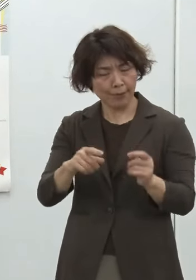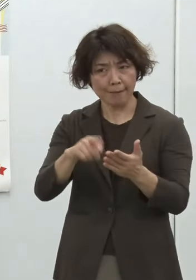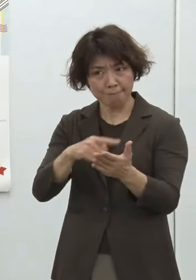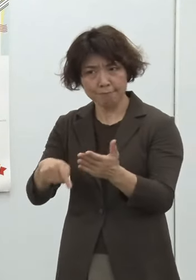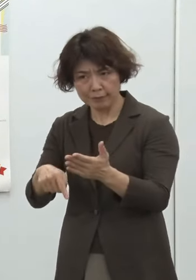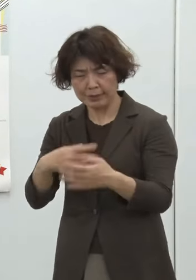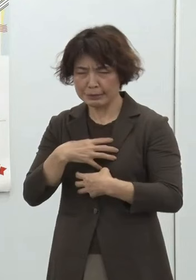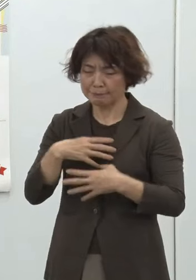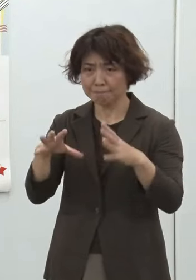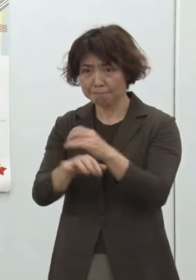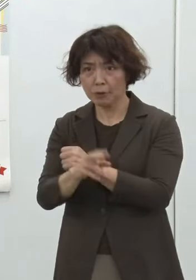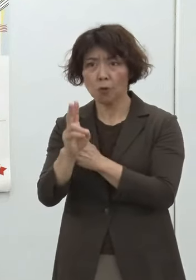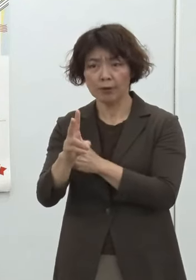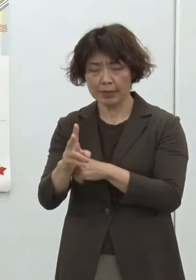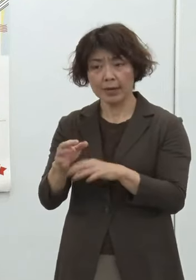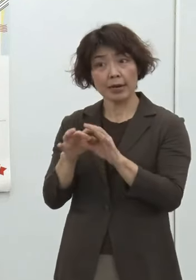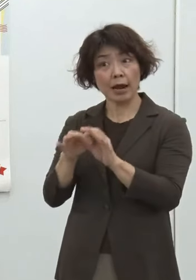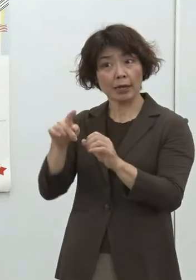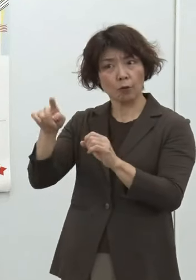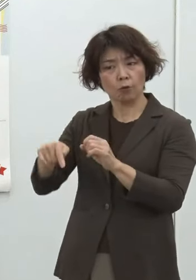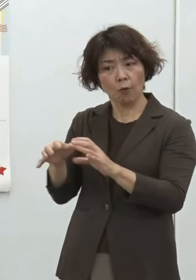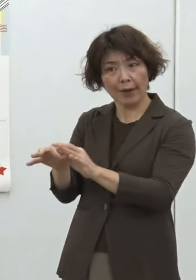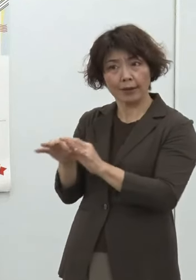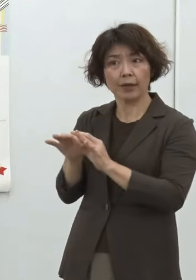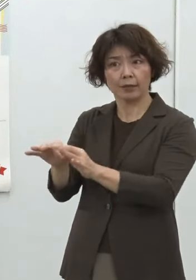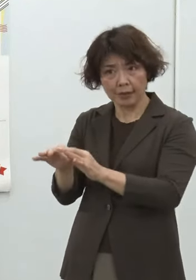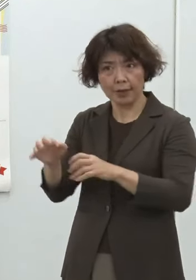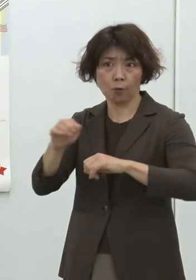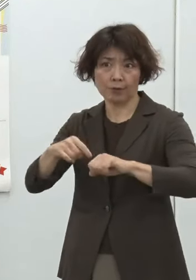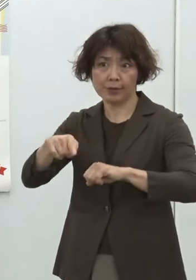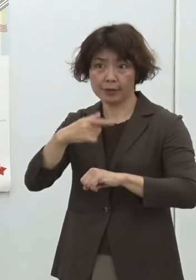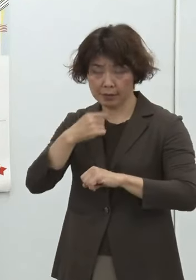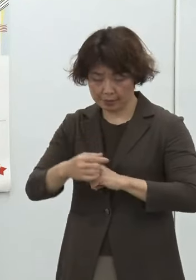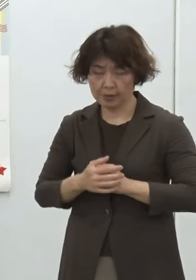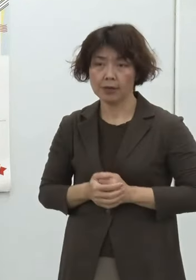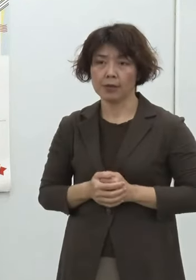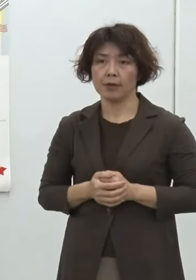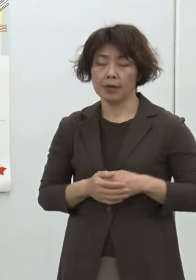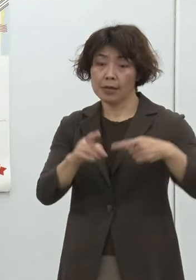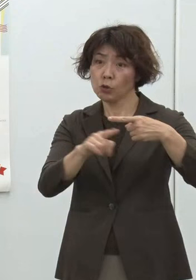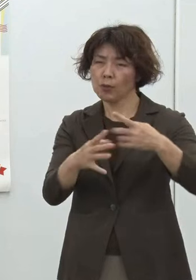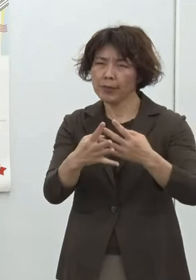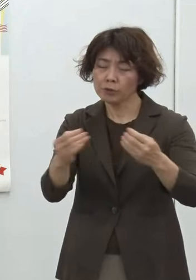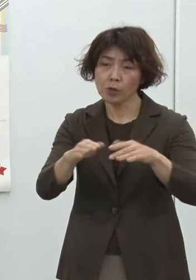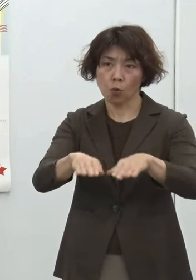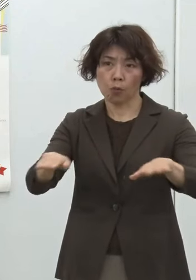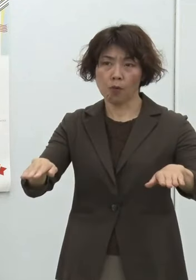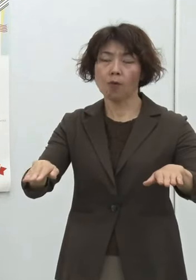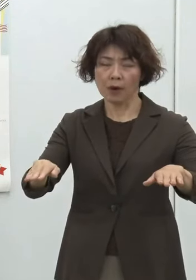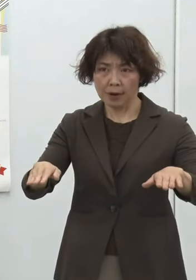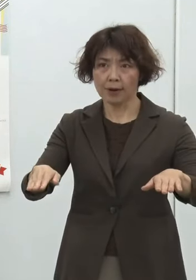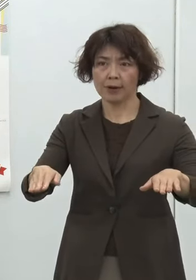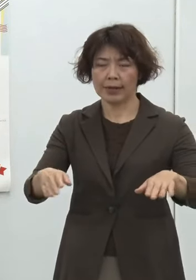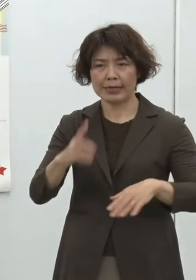は関係局としっかり連携して、取り組んでいきたいと思います。お一人でも多くの子どもたちが、まあ、たくさん